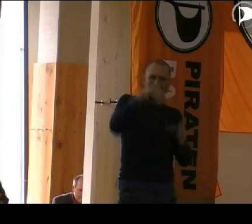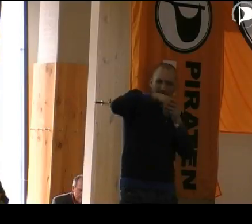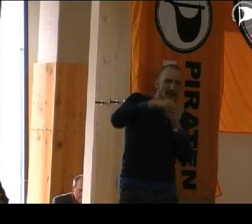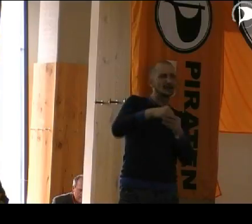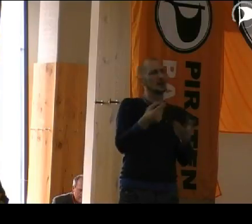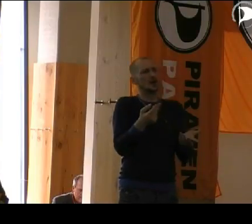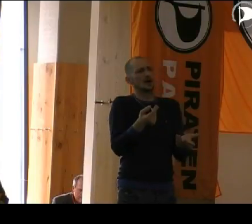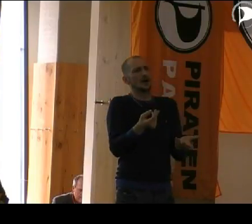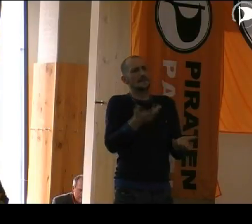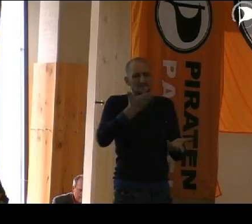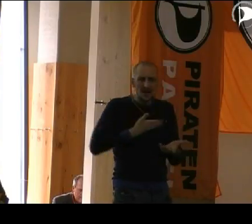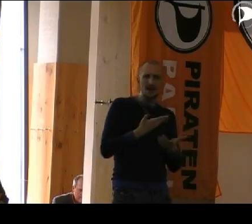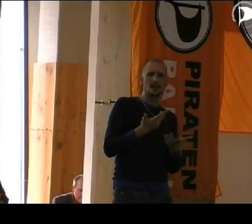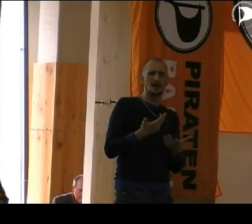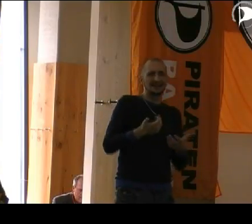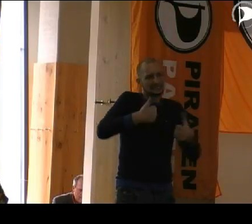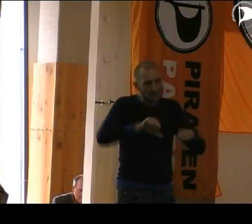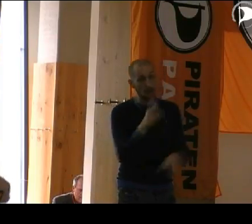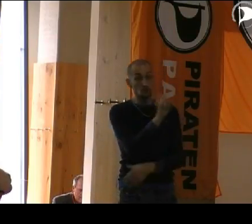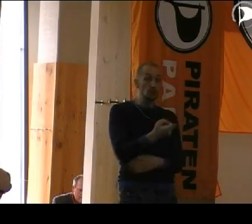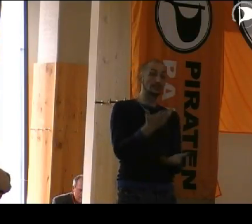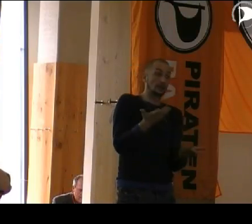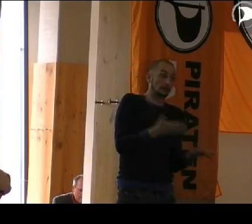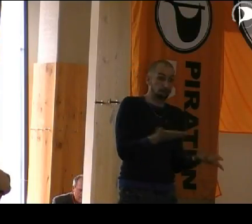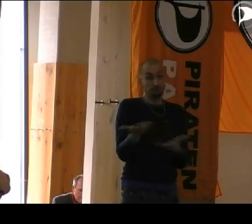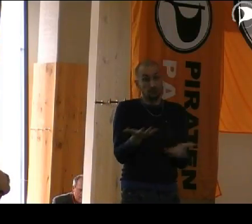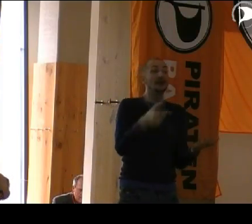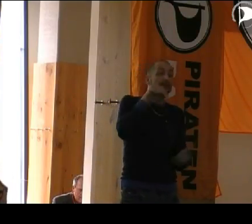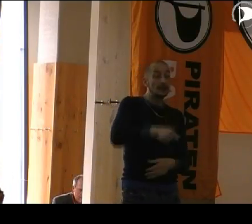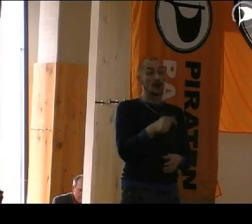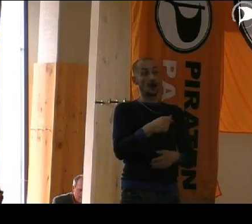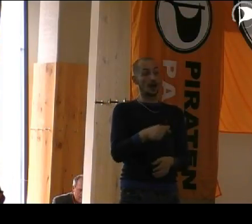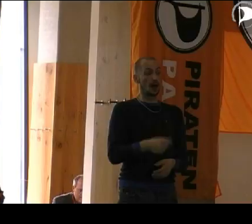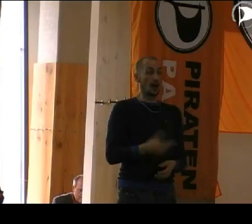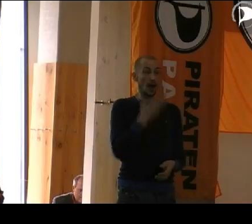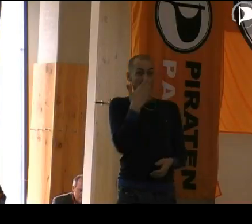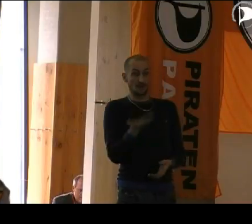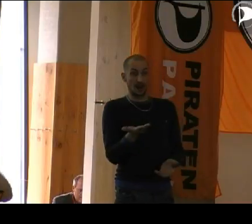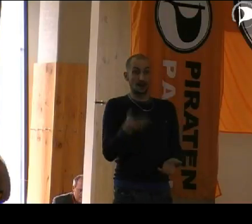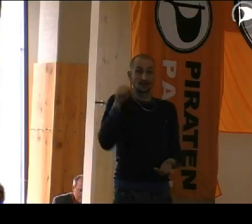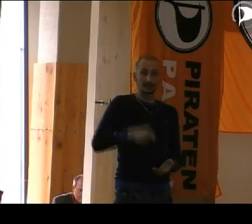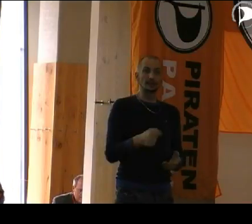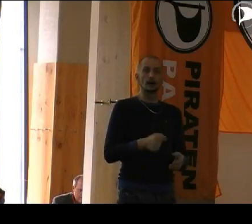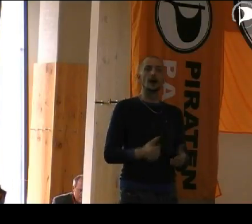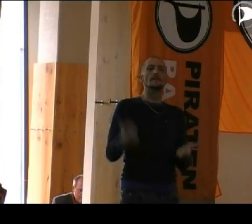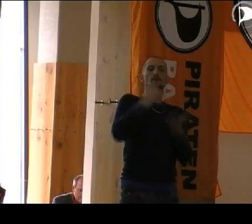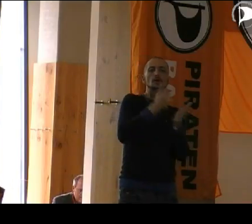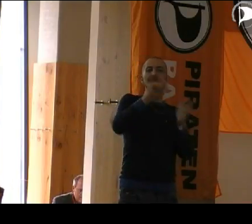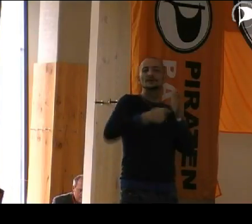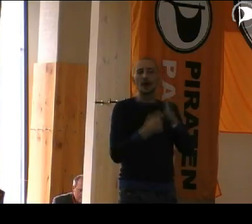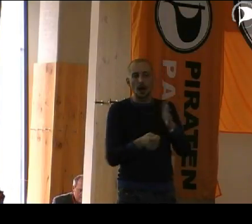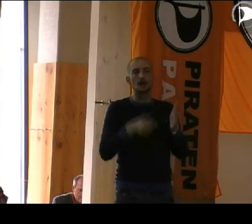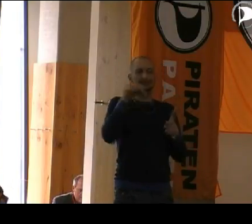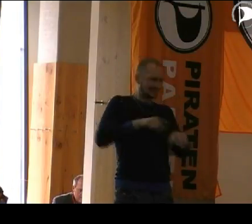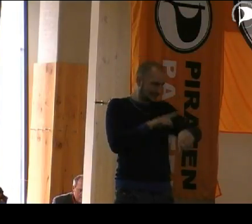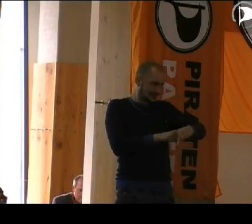ist und mir ist aufgefallen dass das thema auf und stand zwar derzeit mit dem 100